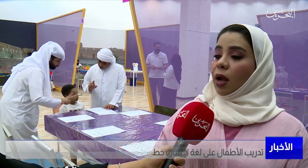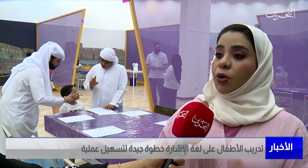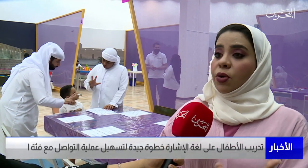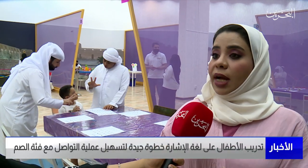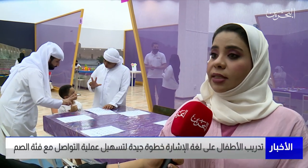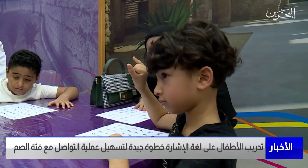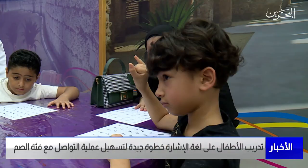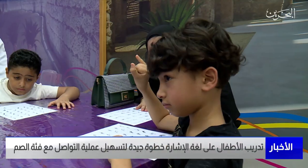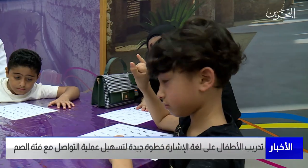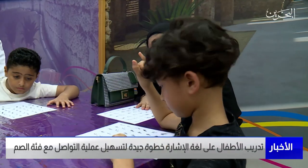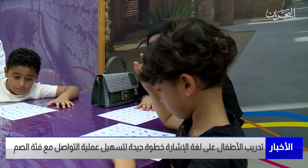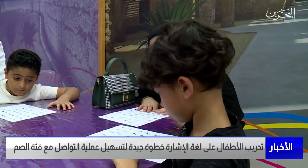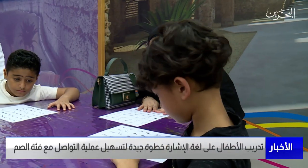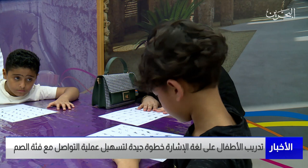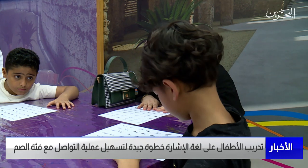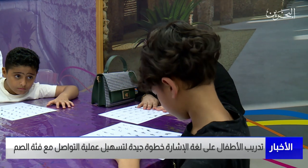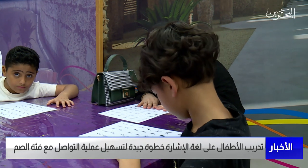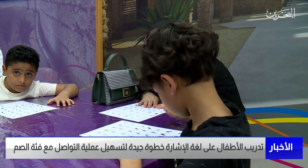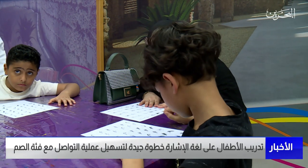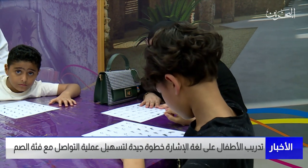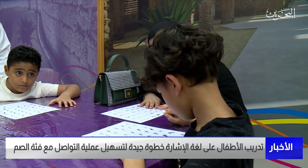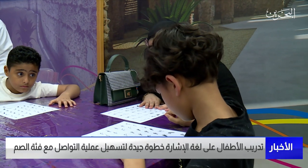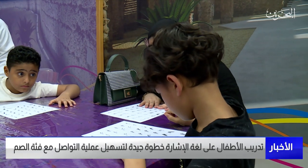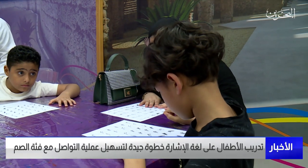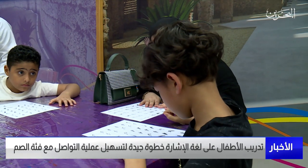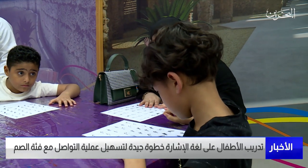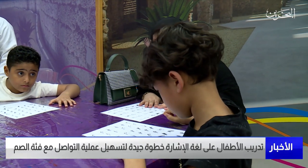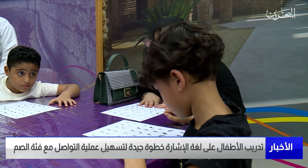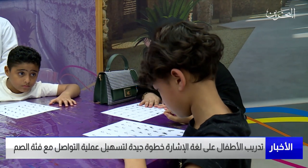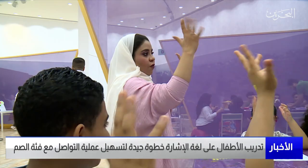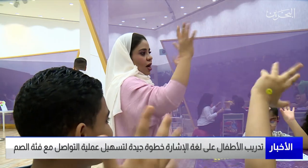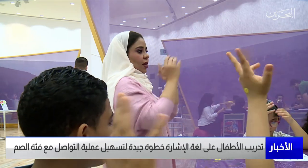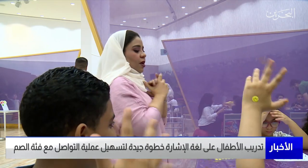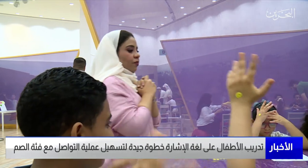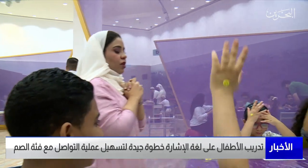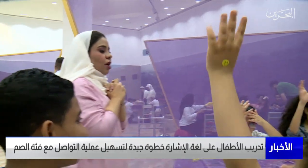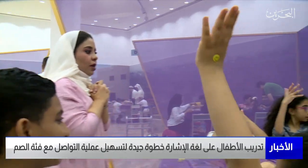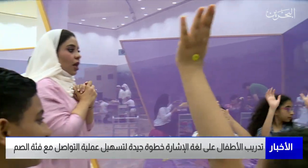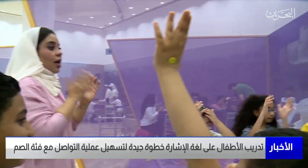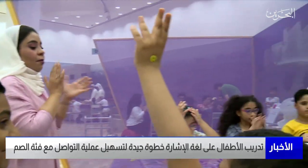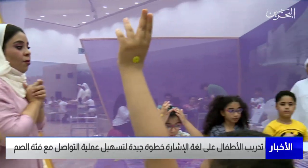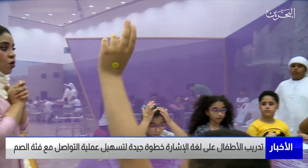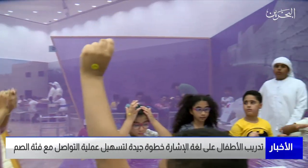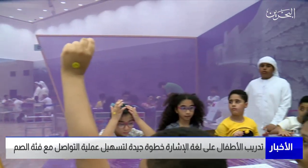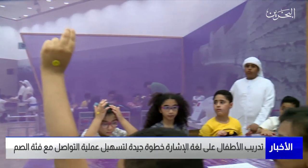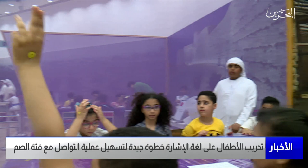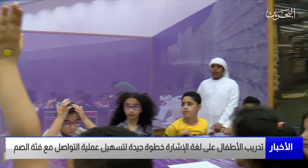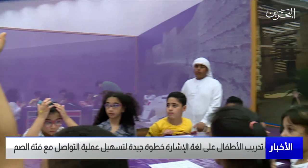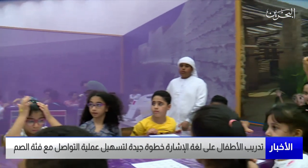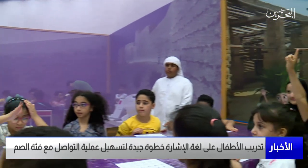بيكون حتى الاستفادة على المستوى الشخصي حق الطفل، لأن احنا لازم نعلم الطفل انه يحترم الشخص الأصم، هو شخص من